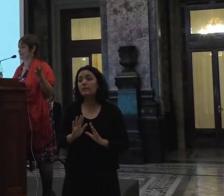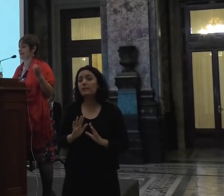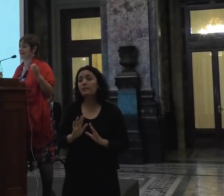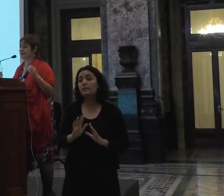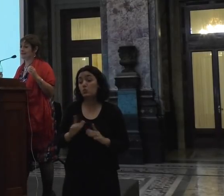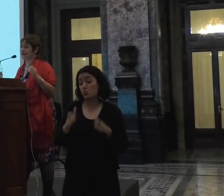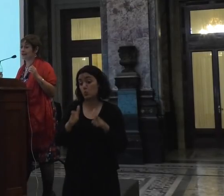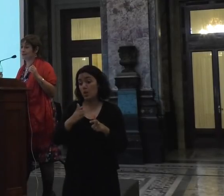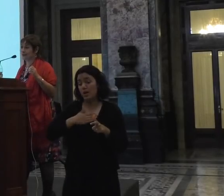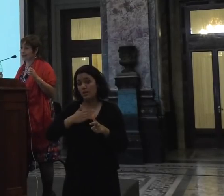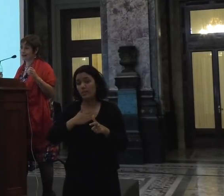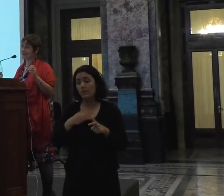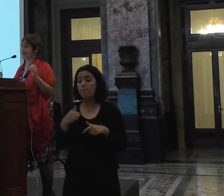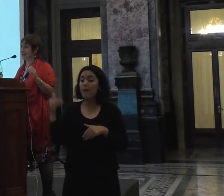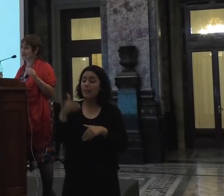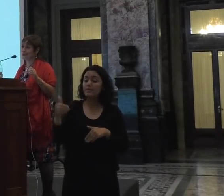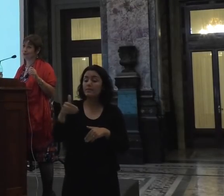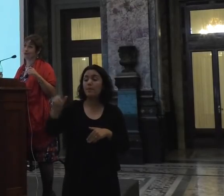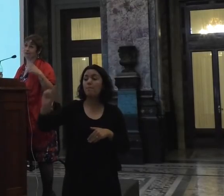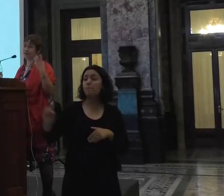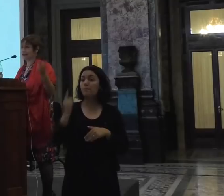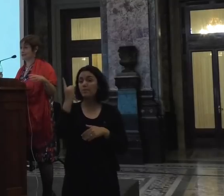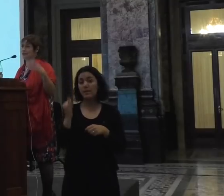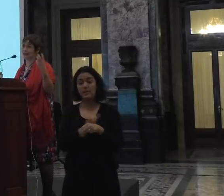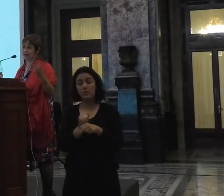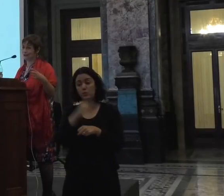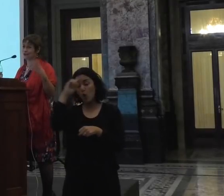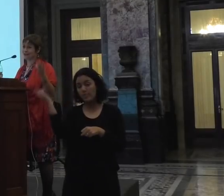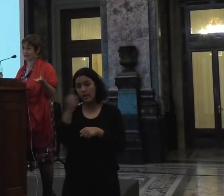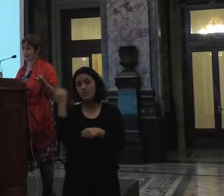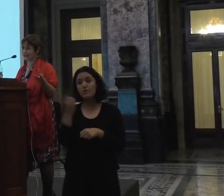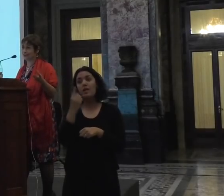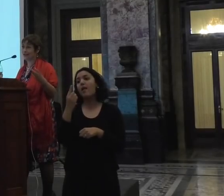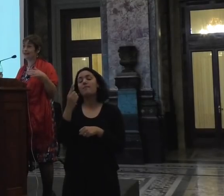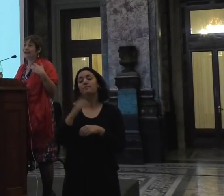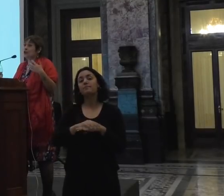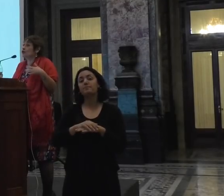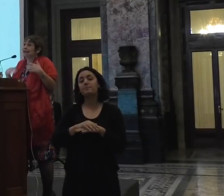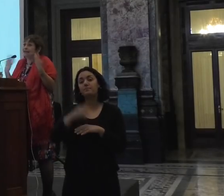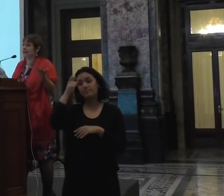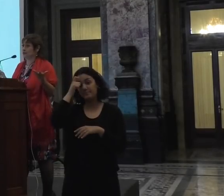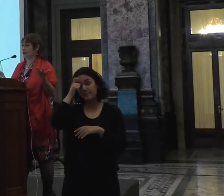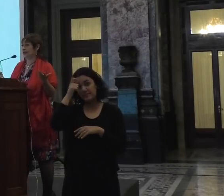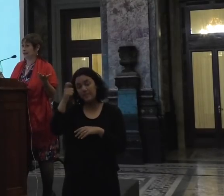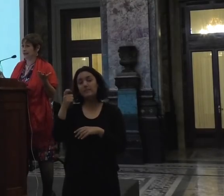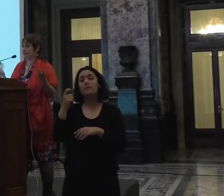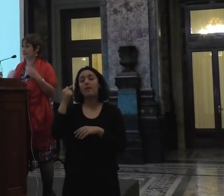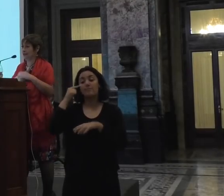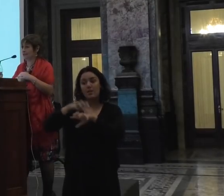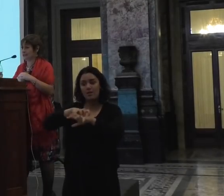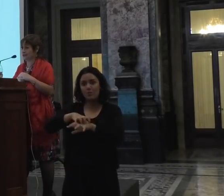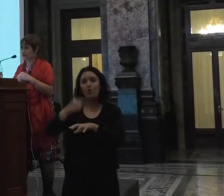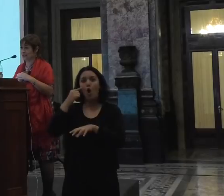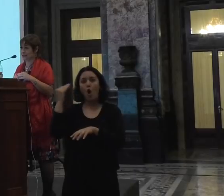suerte de participar en el primer Instituto Internacional de Neurociencia Cognitiva, donde se inauguró el área